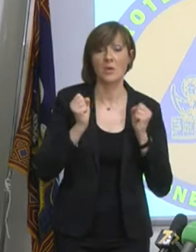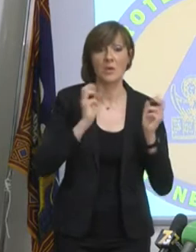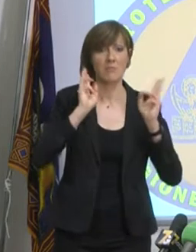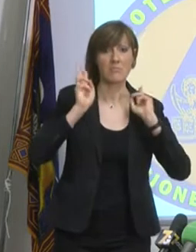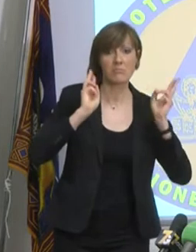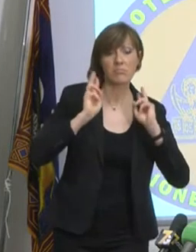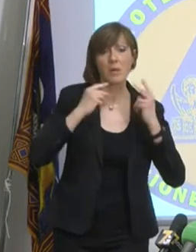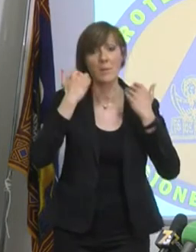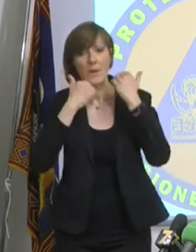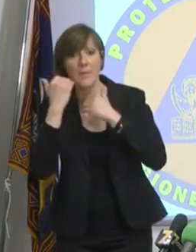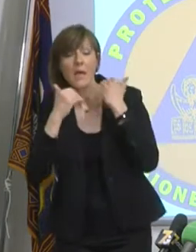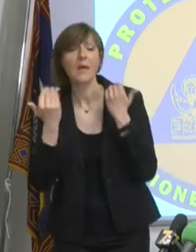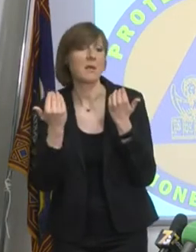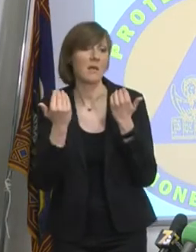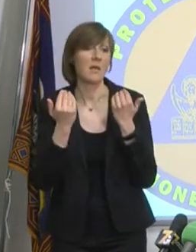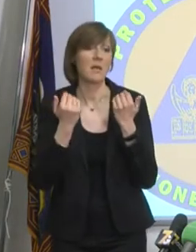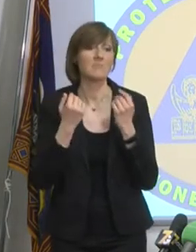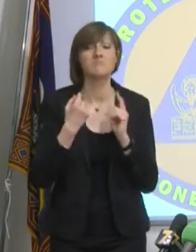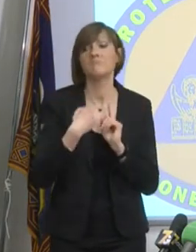dal barbiere,